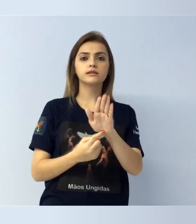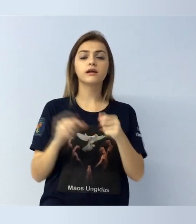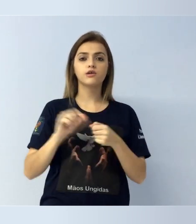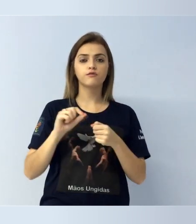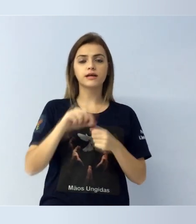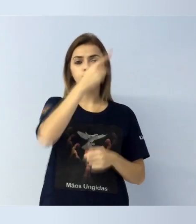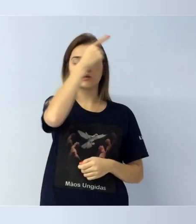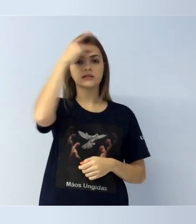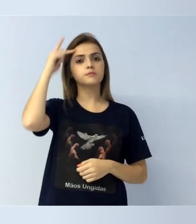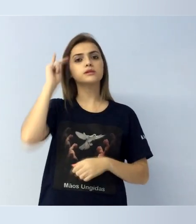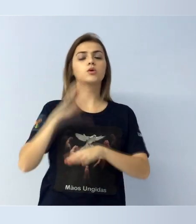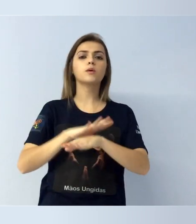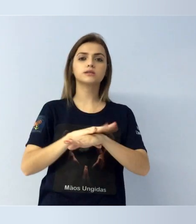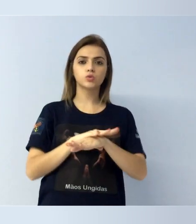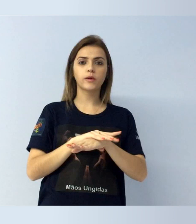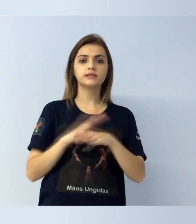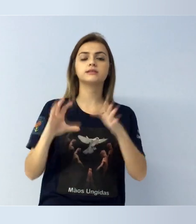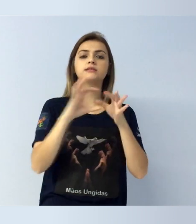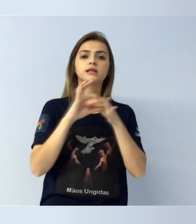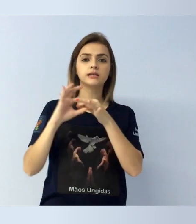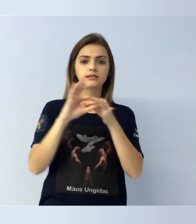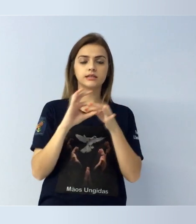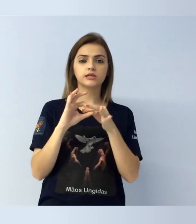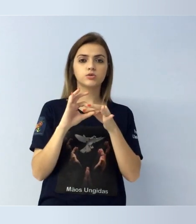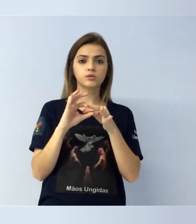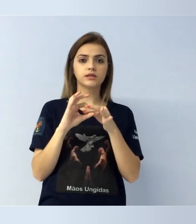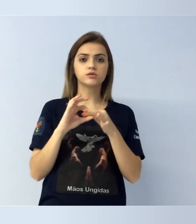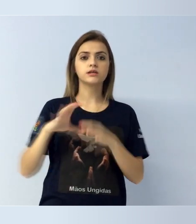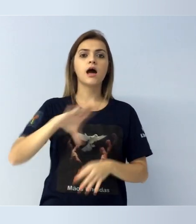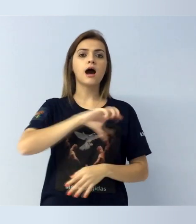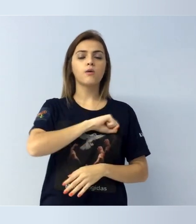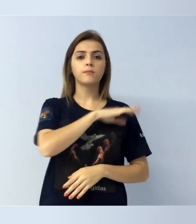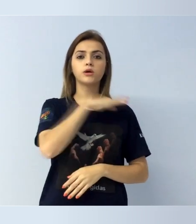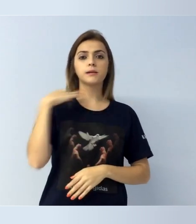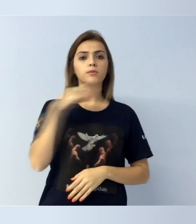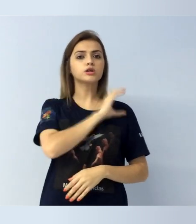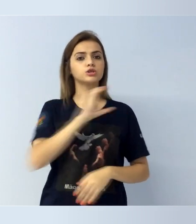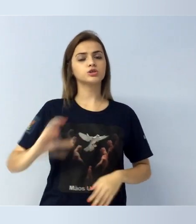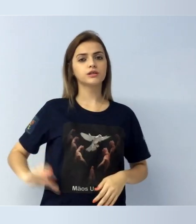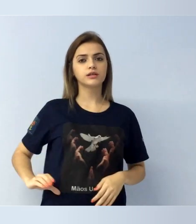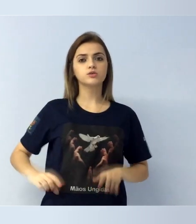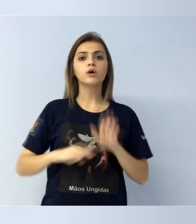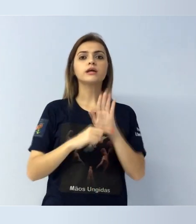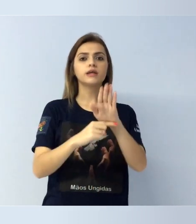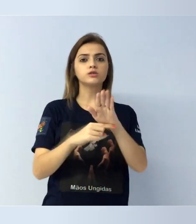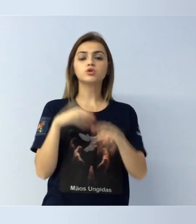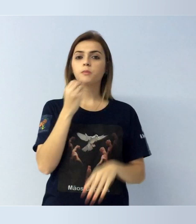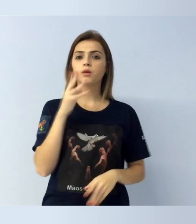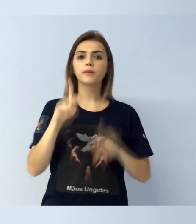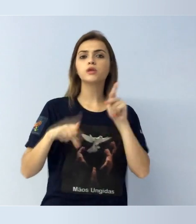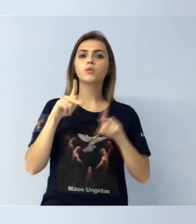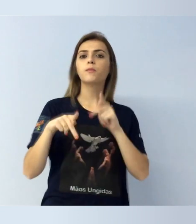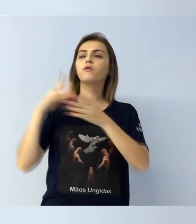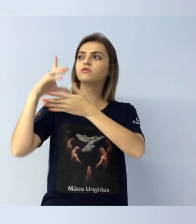a que livremente se associem à paixão e morte de Cristo e contribuam para o bem do povo